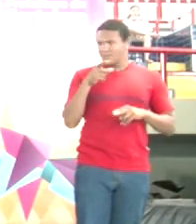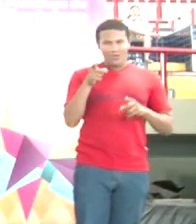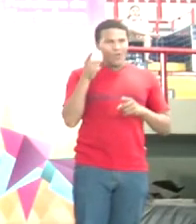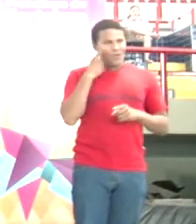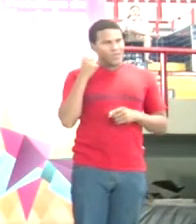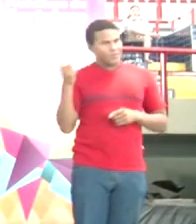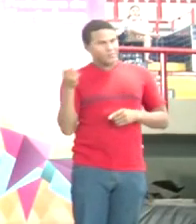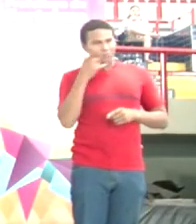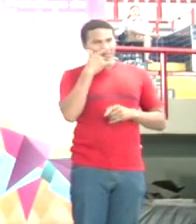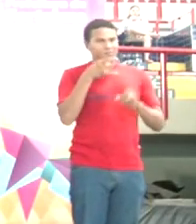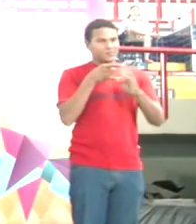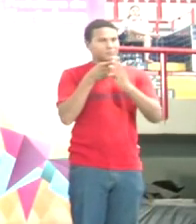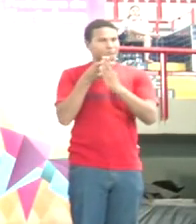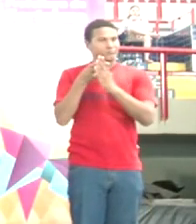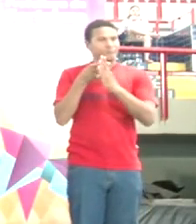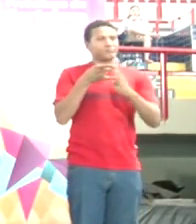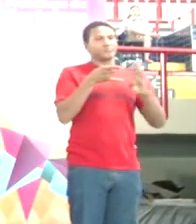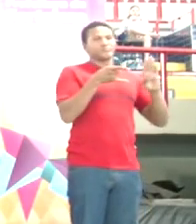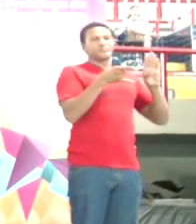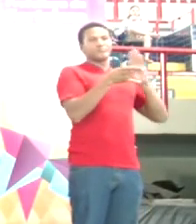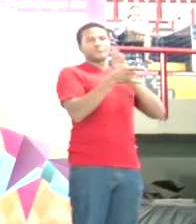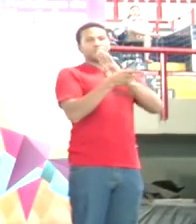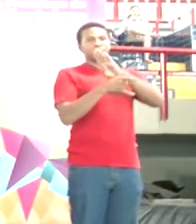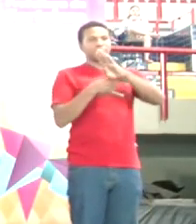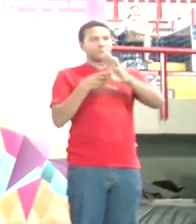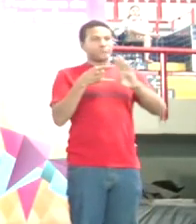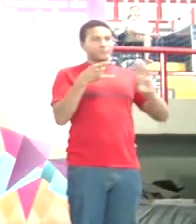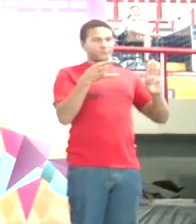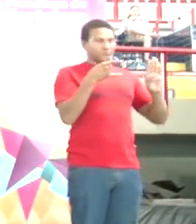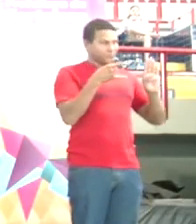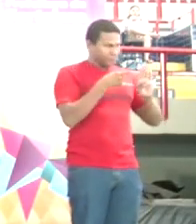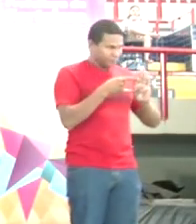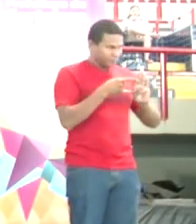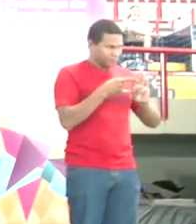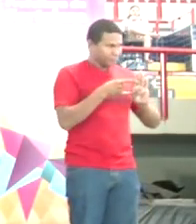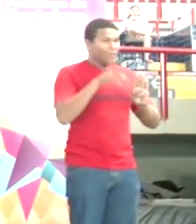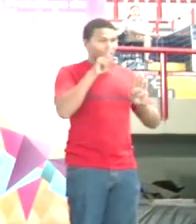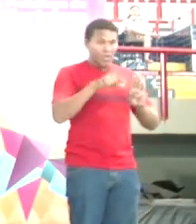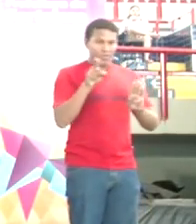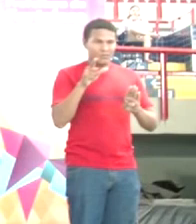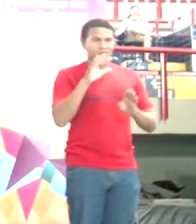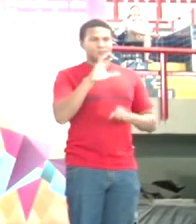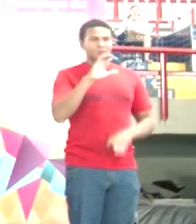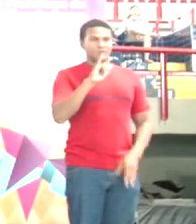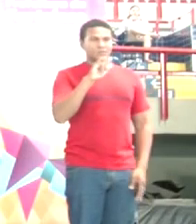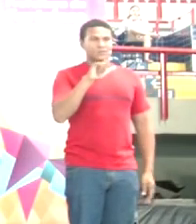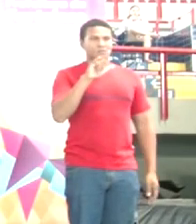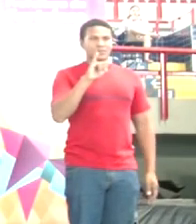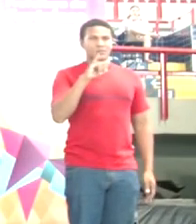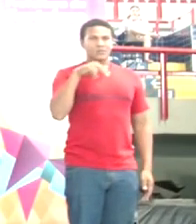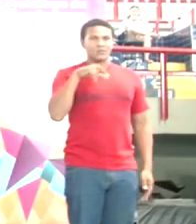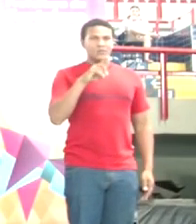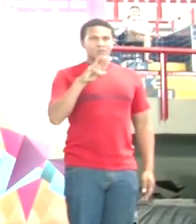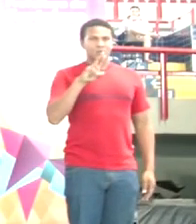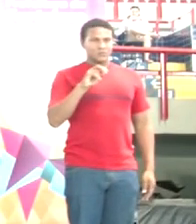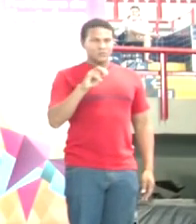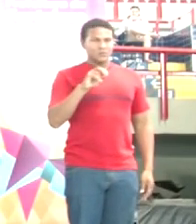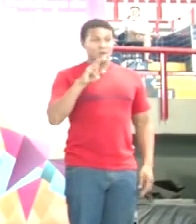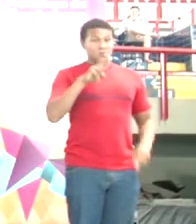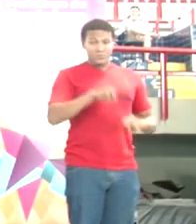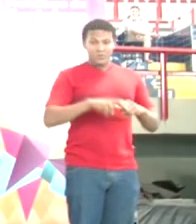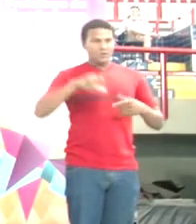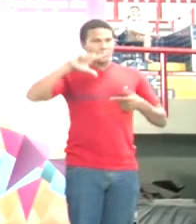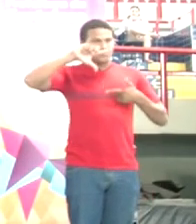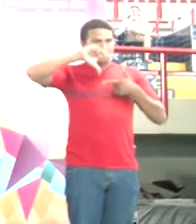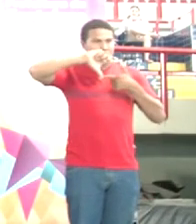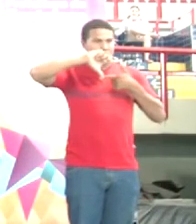espaço. Esse local do espaço que ela ocupa é exatamente o seguinte. Então, um retângulo, que é uma